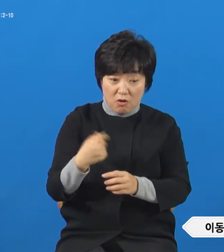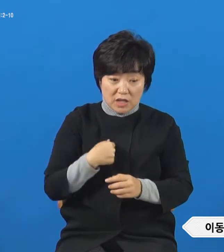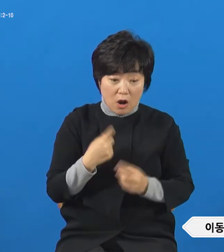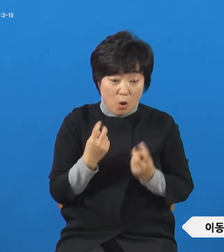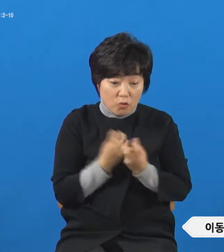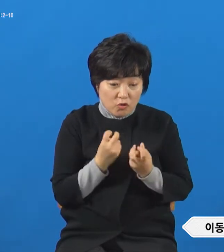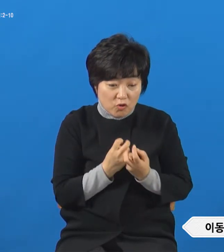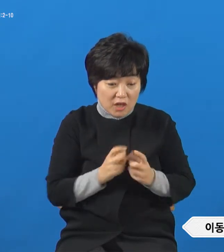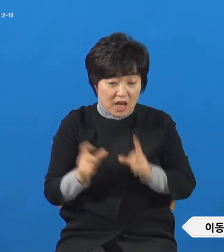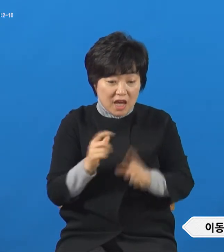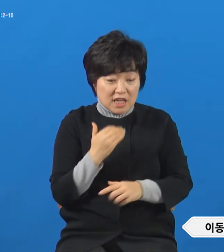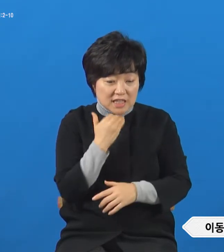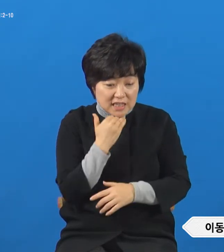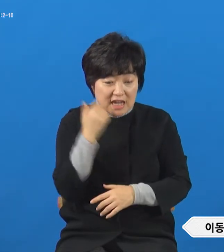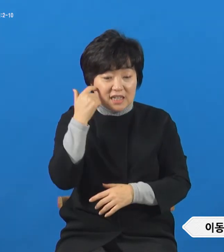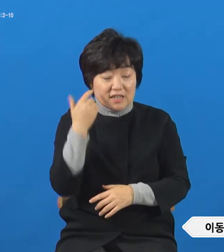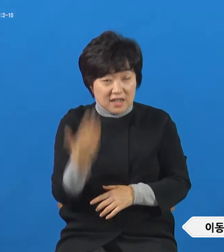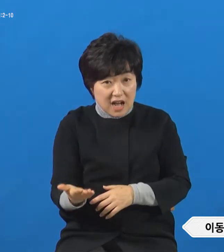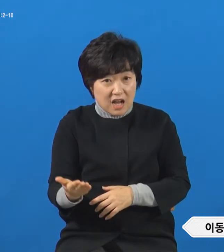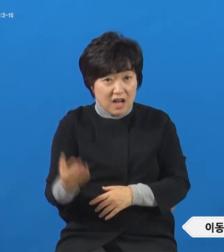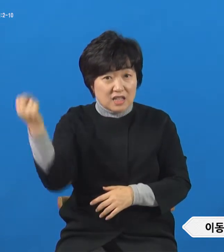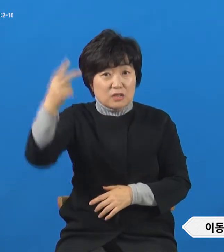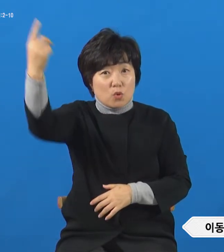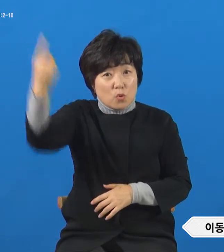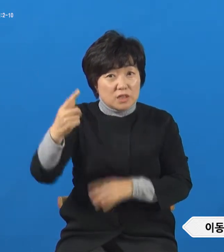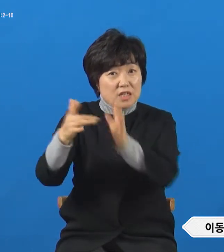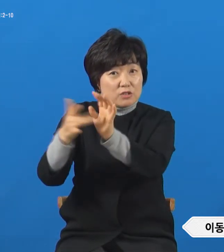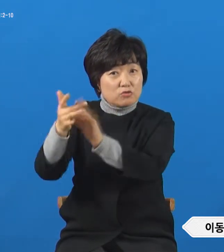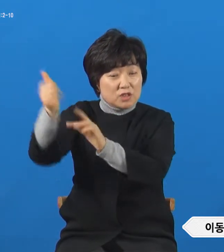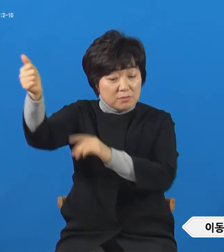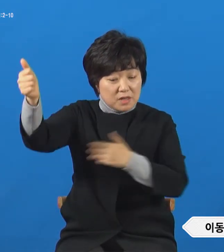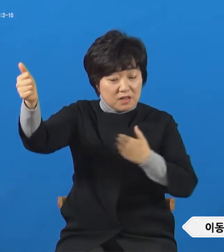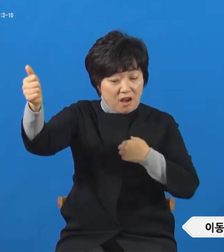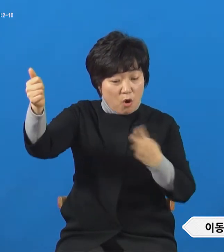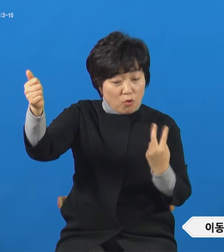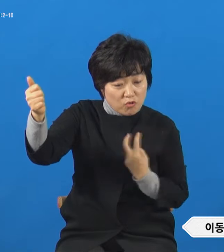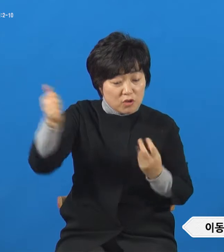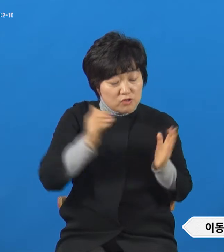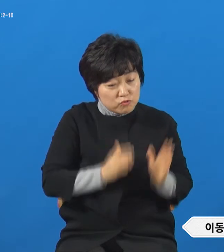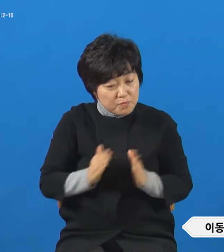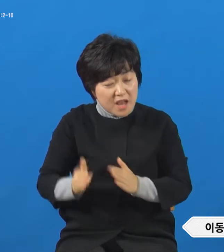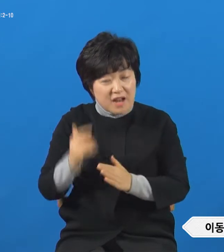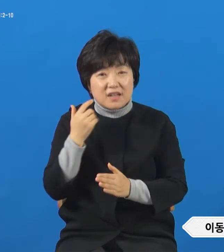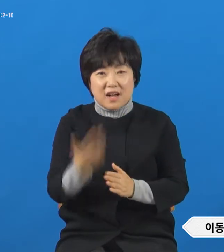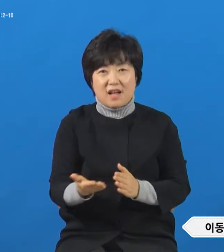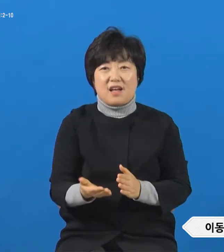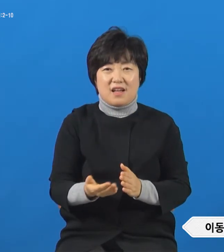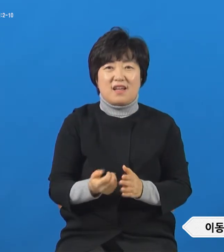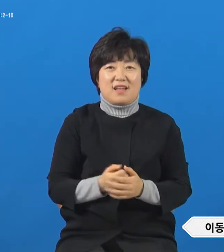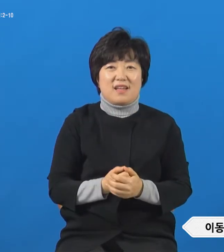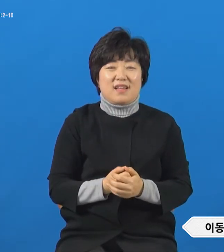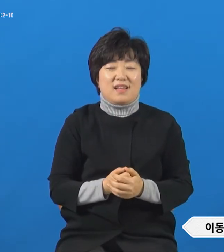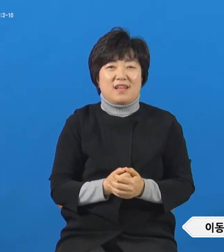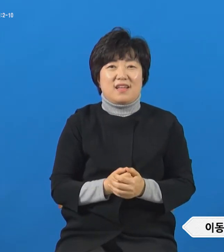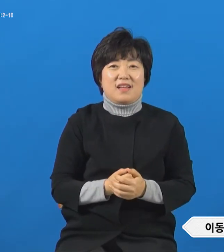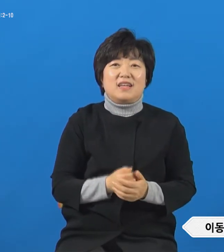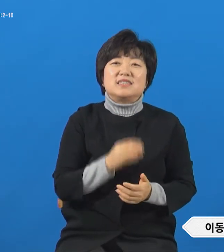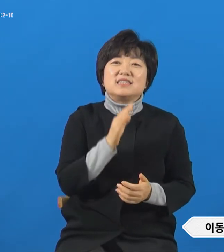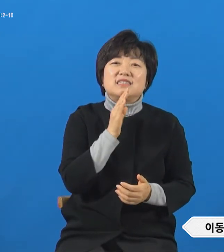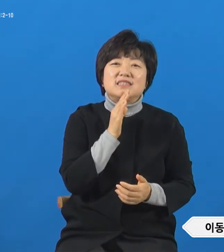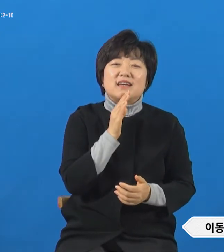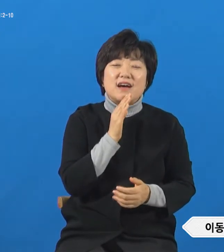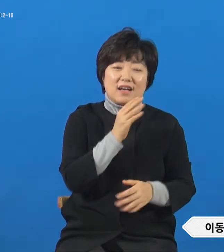어떻게 기다리며 살아야 할까요? 다시 오실 주님을 어떻게 우리가 기다리며 준비하며 살까요?